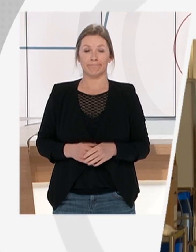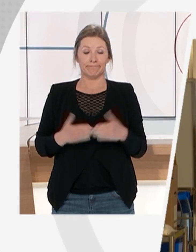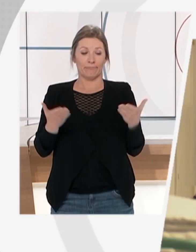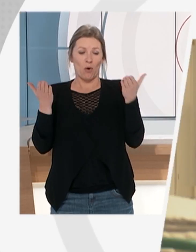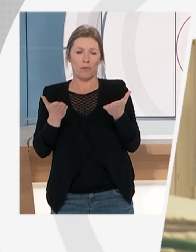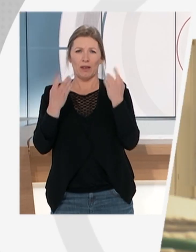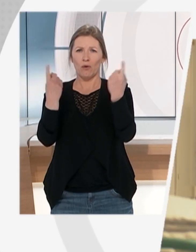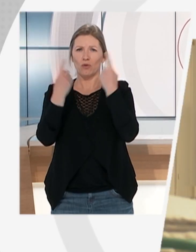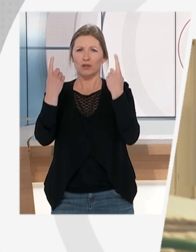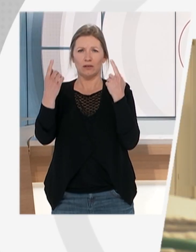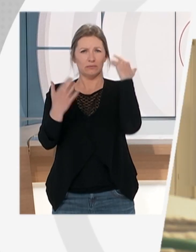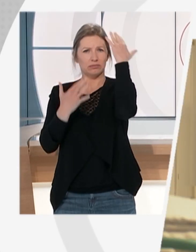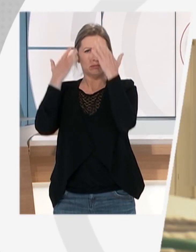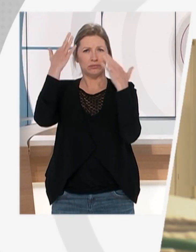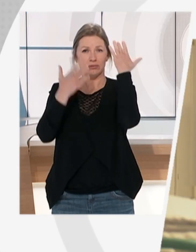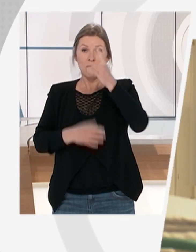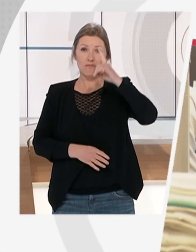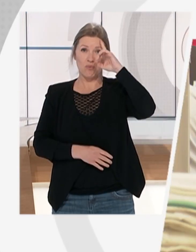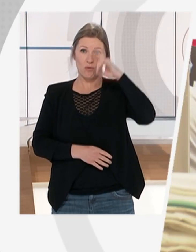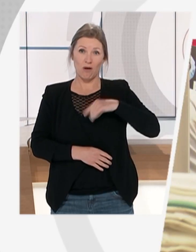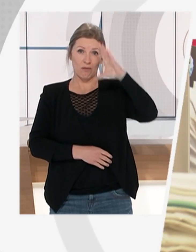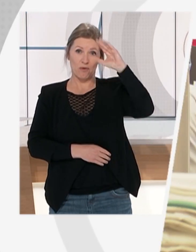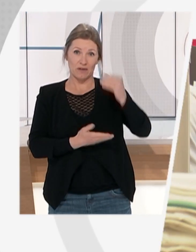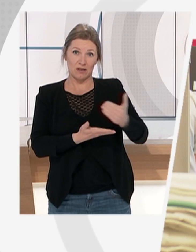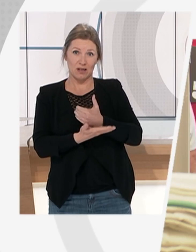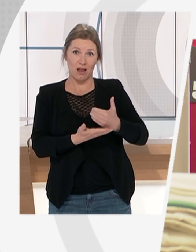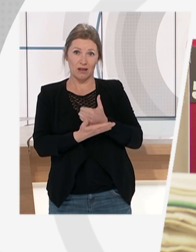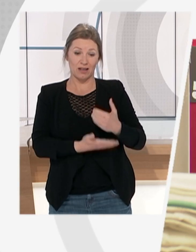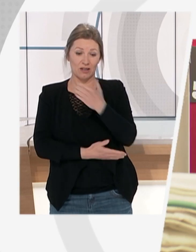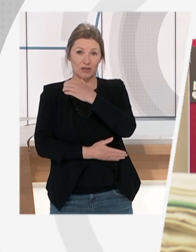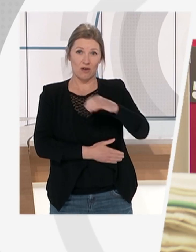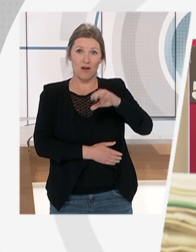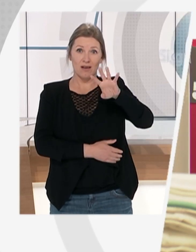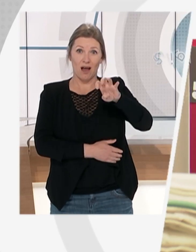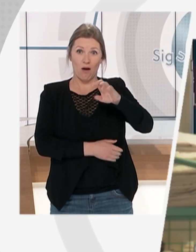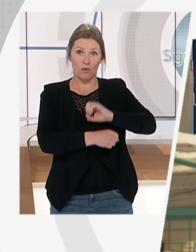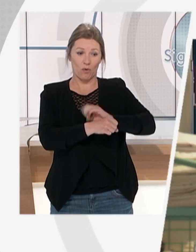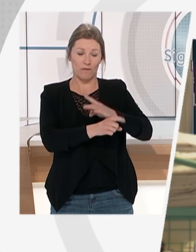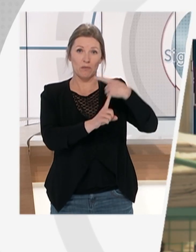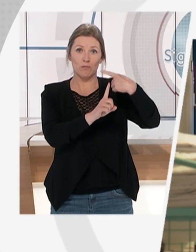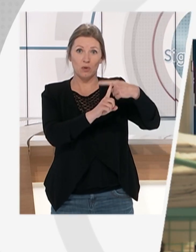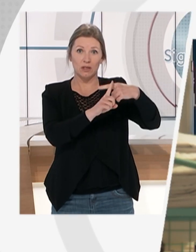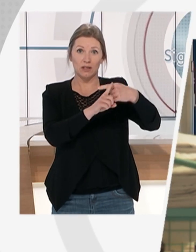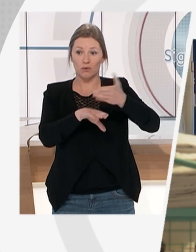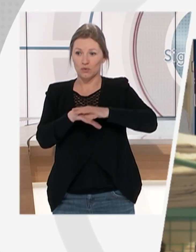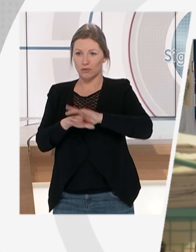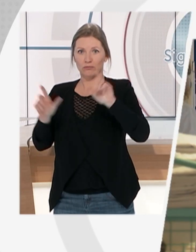Inquiétude à l'hôpital de La Rochelle. 140 soignants ont été testés positifs au Covid. L'établissement est en